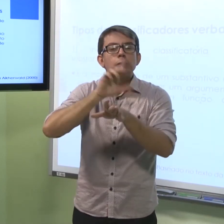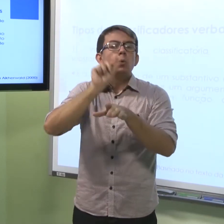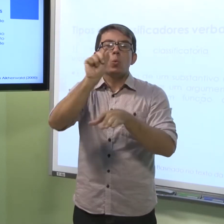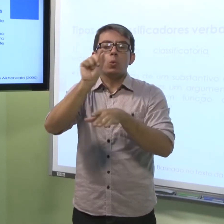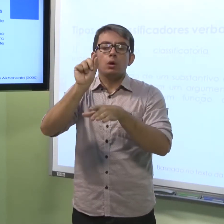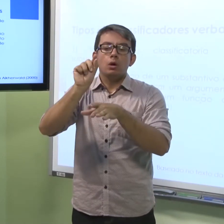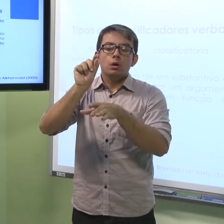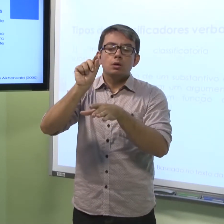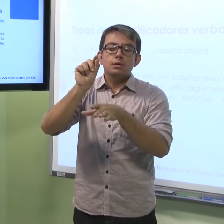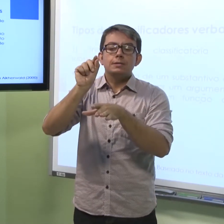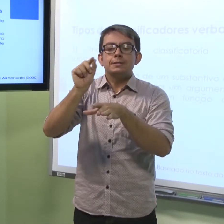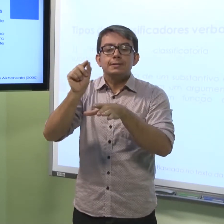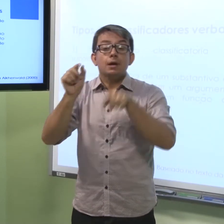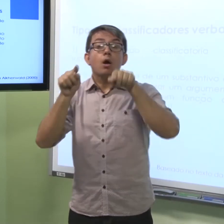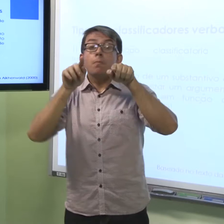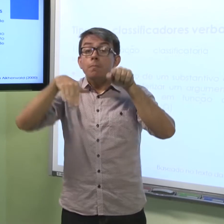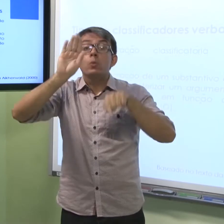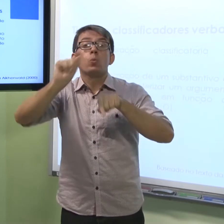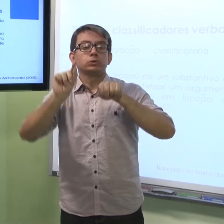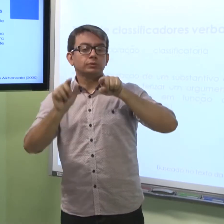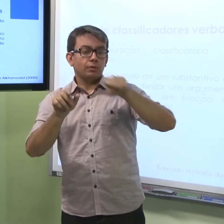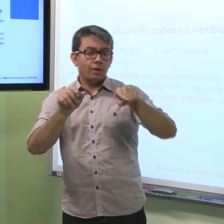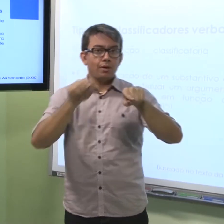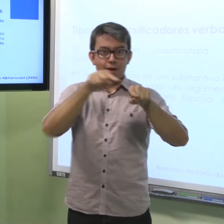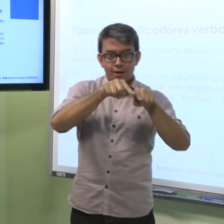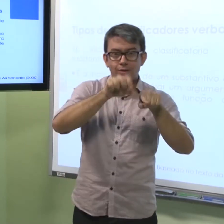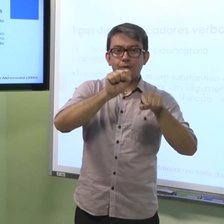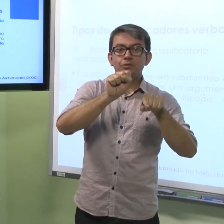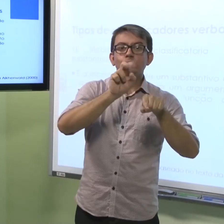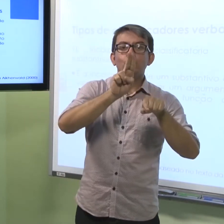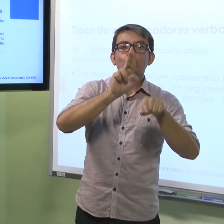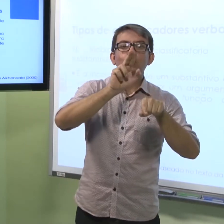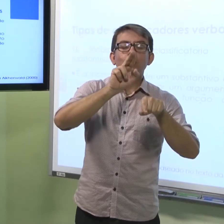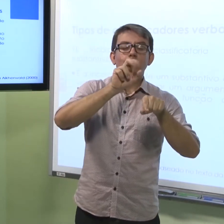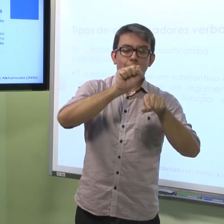e como que esse substantivo